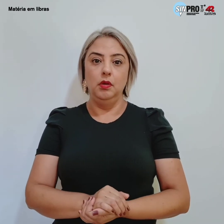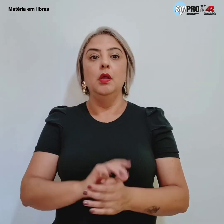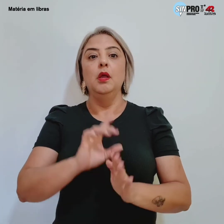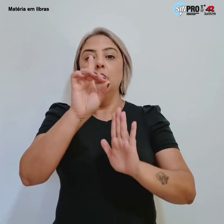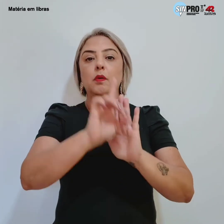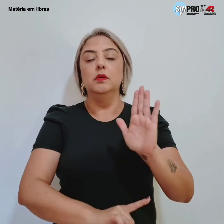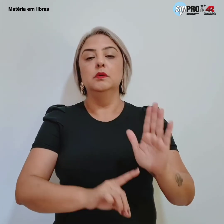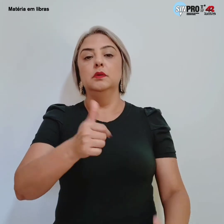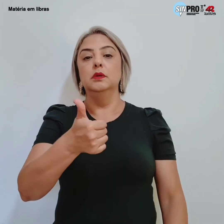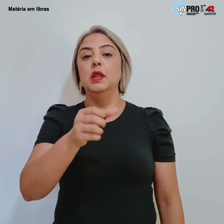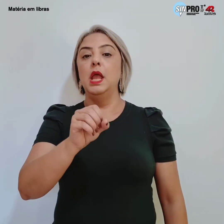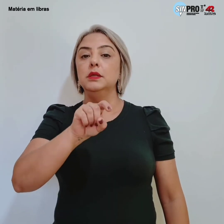Com o Decreto número